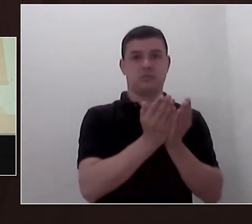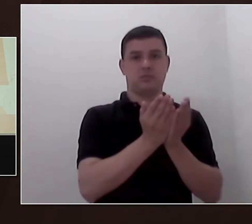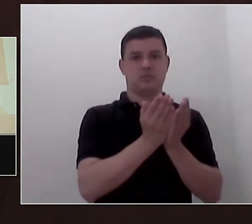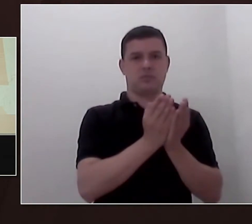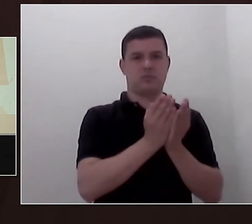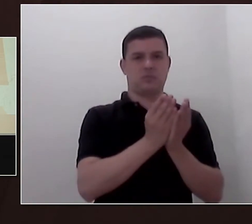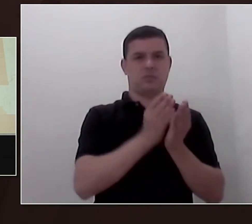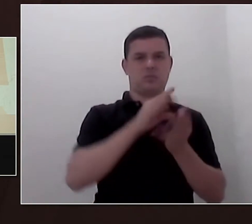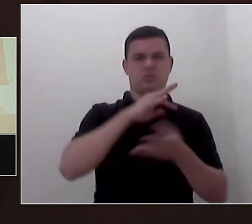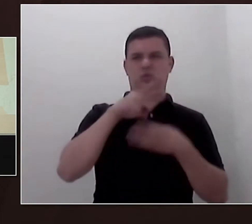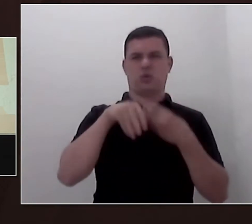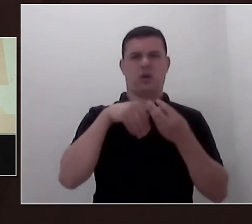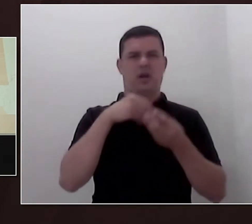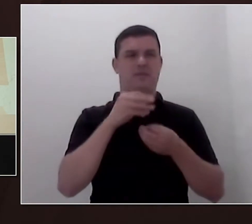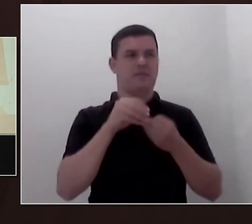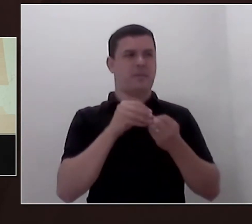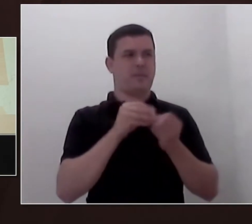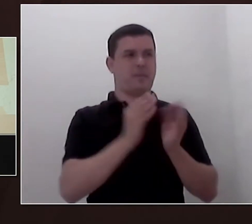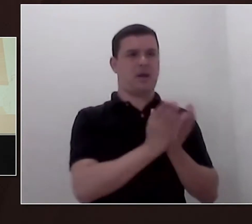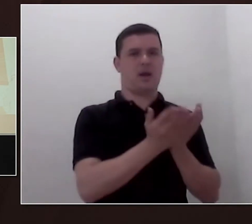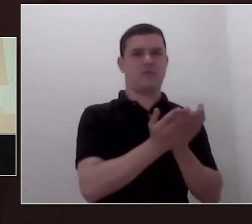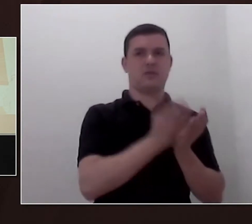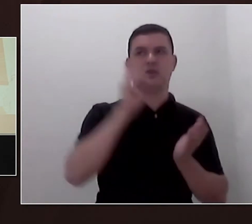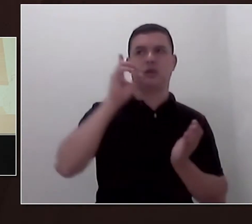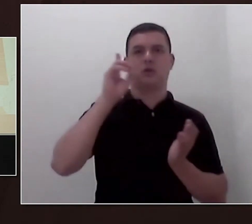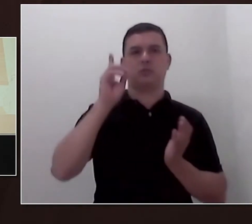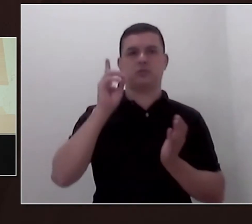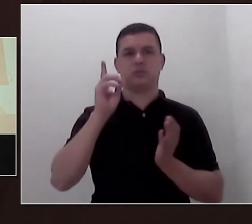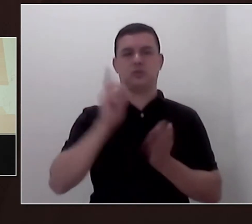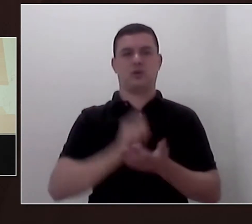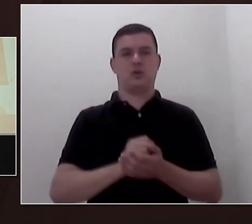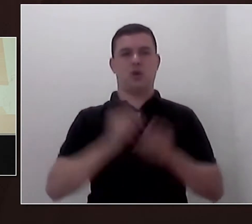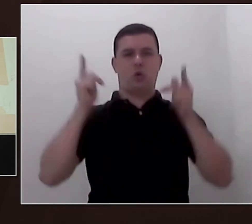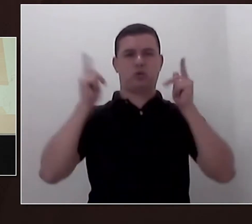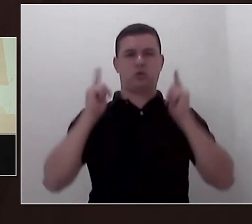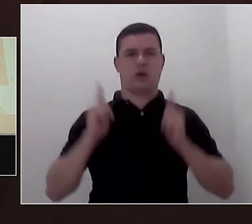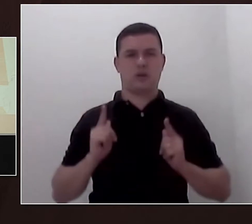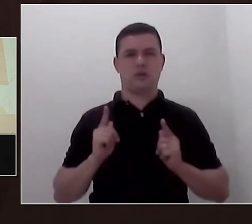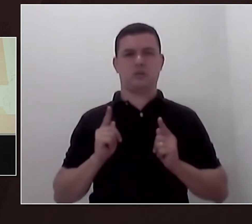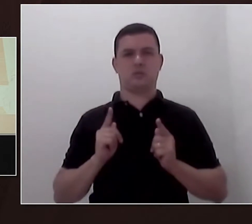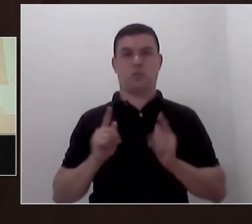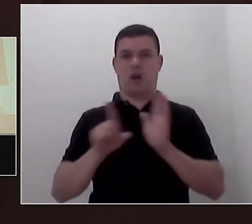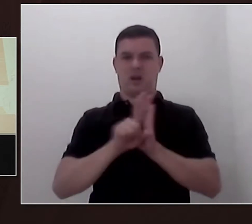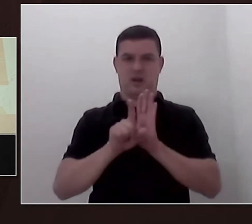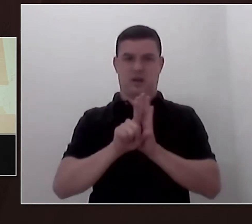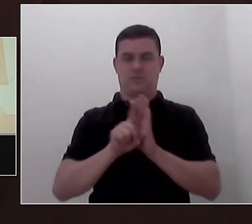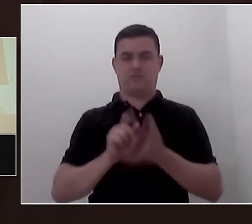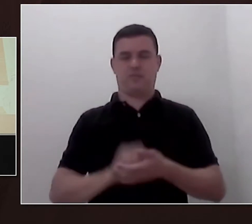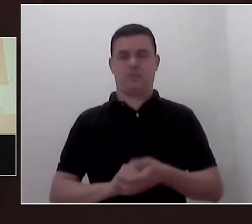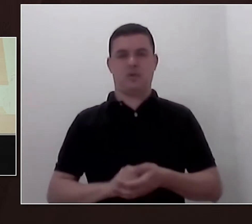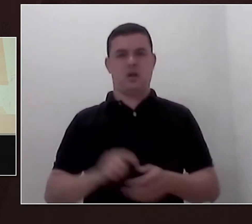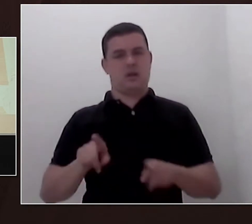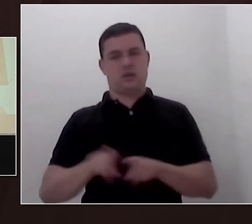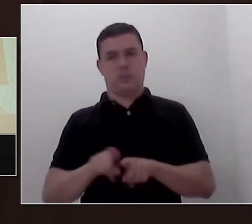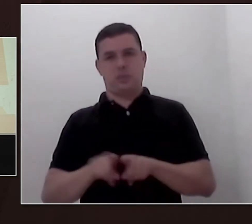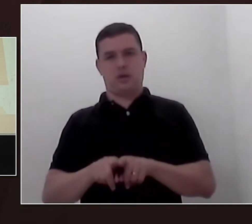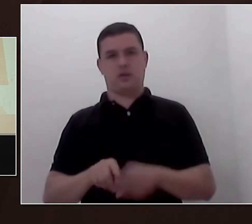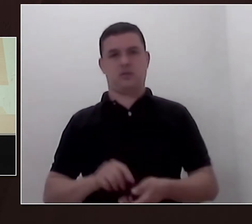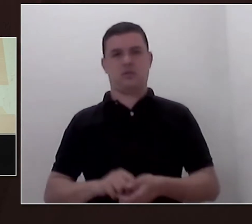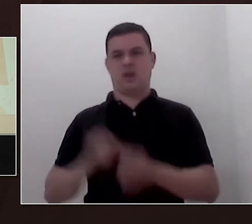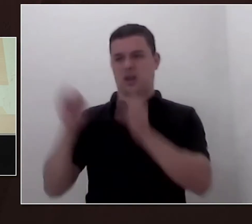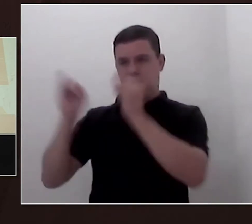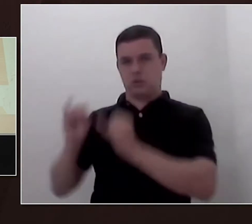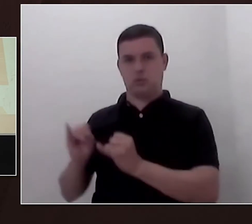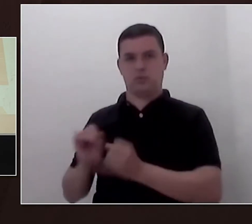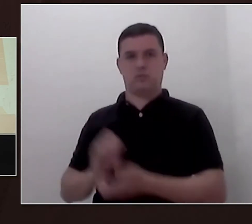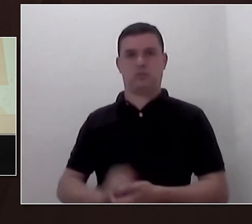né? e as origens da filosofia oriental. Quando ele fala